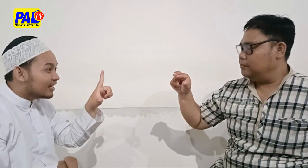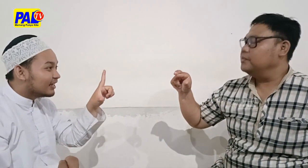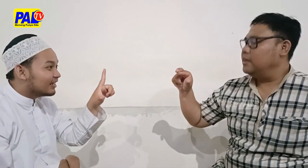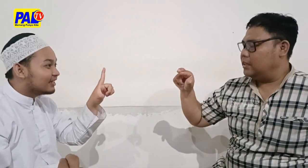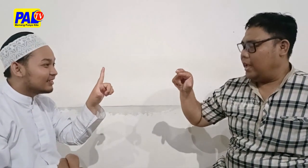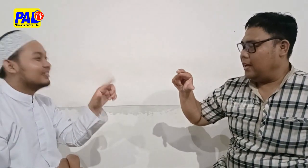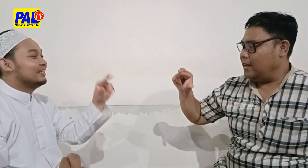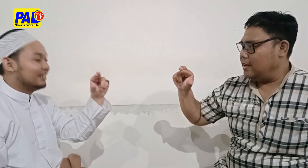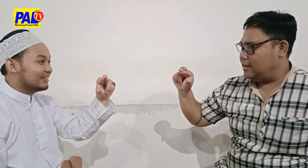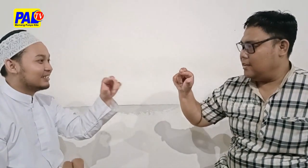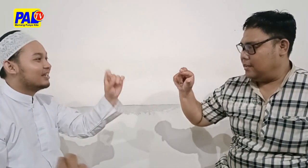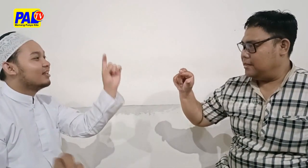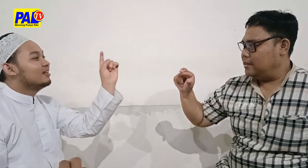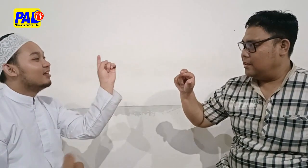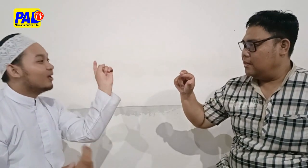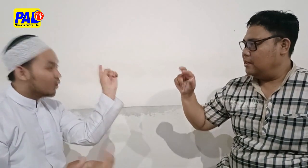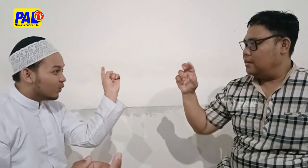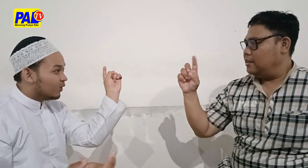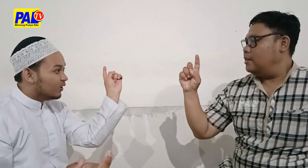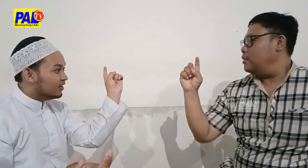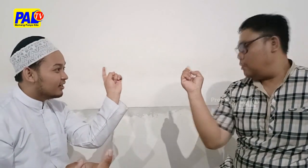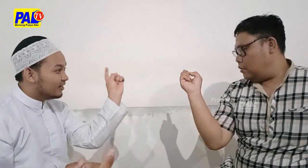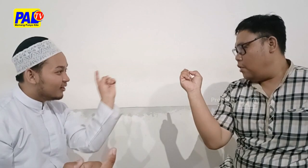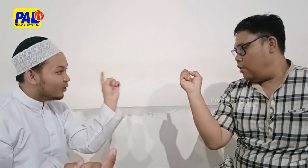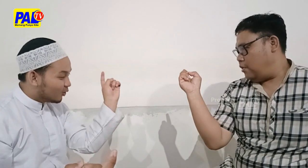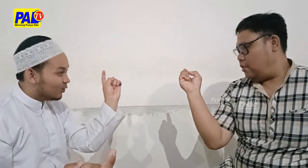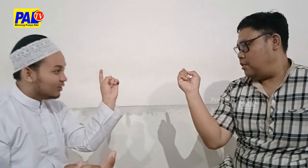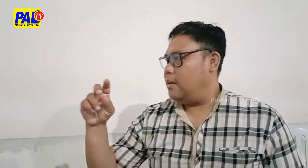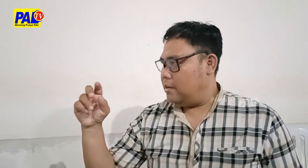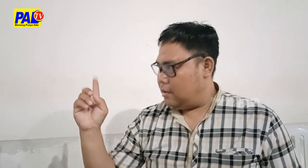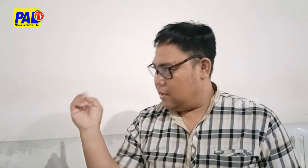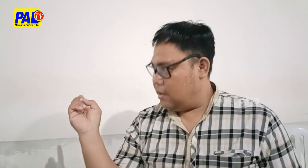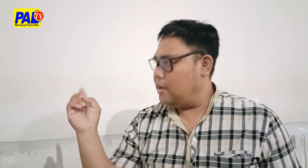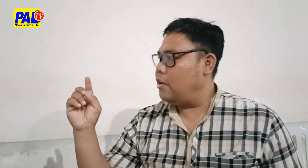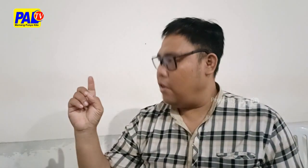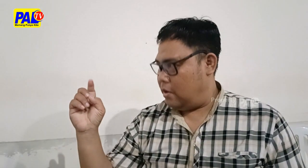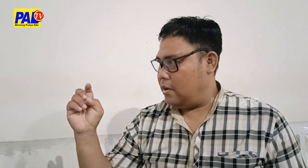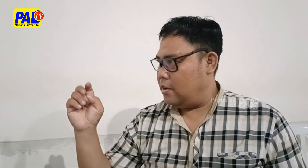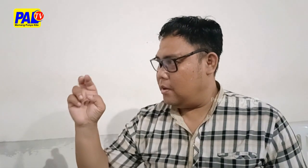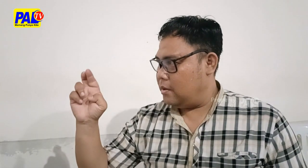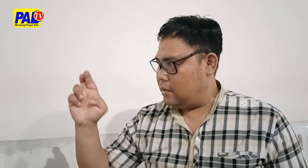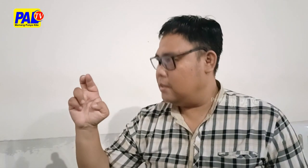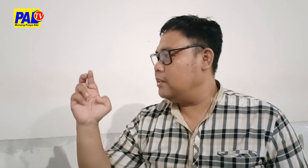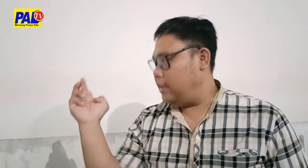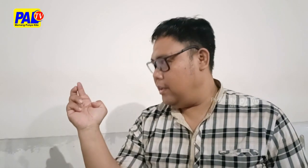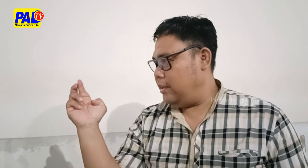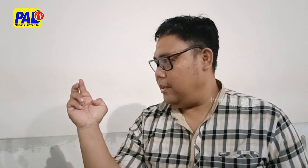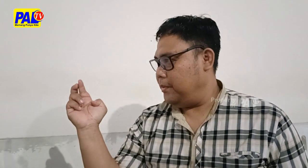tersebut. Kegiatan belajar mengaji bahasa isyarat berlangsung secara rutin satu kali dalam satu minggu. Diharapkan dengan